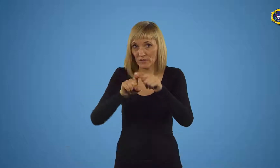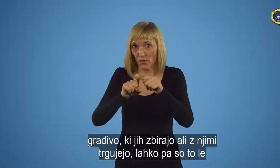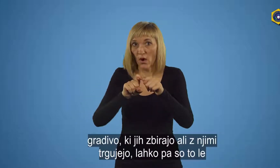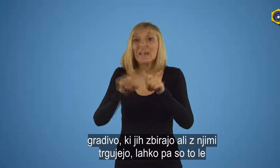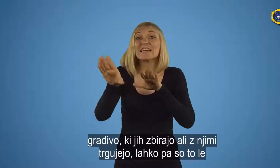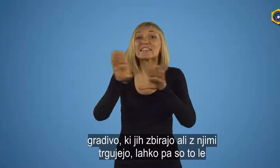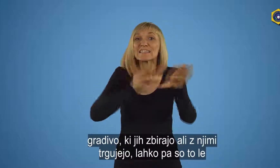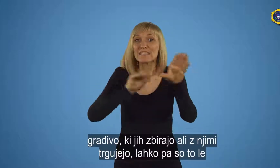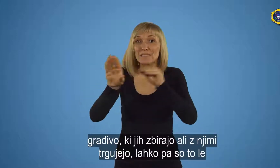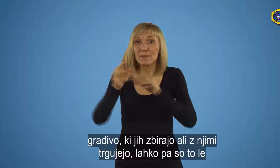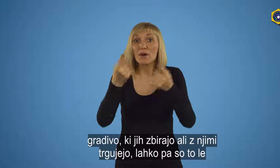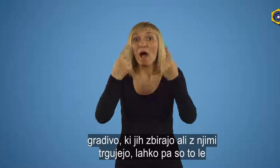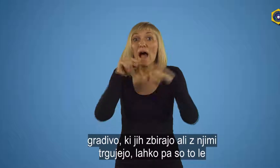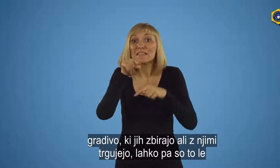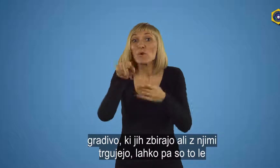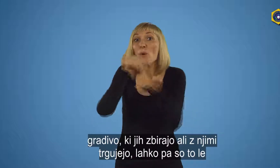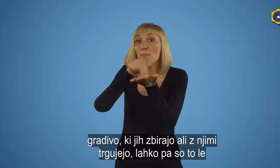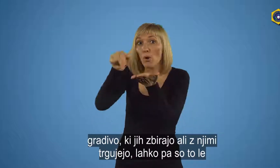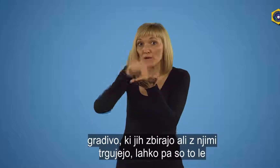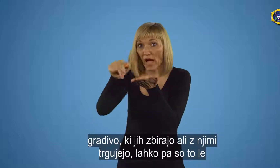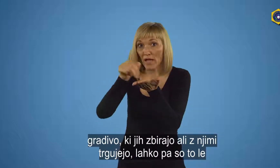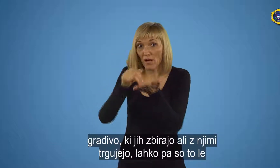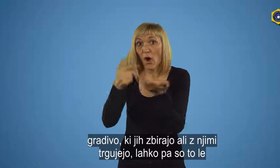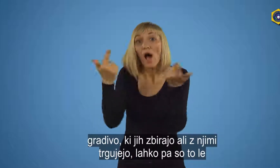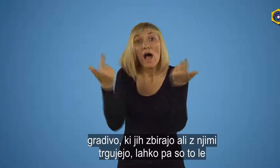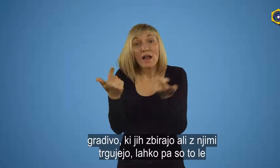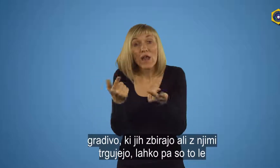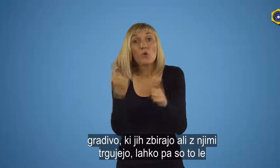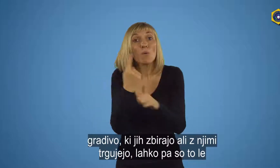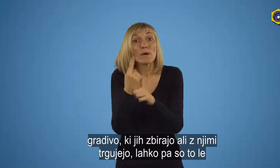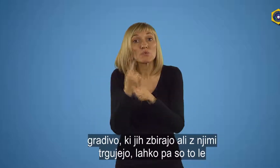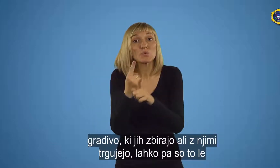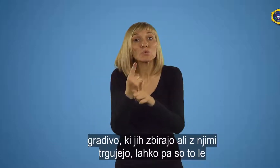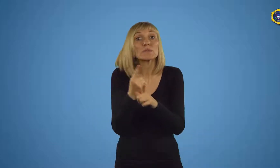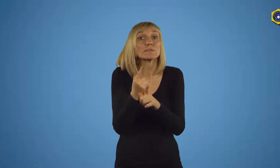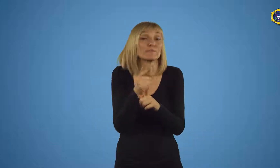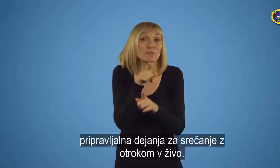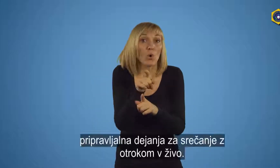le pripravljalna dejanja za srečanje z otrokom v živo.